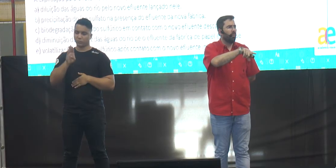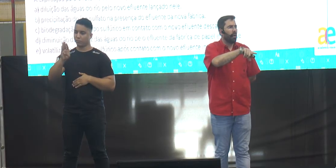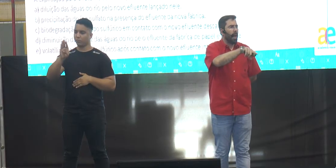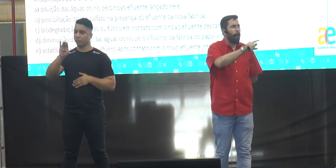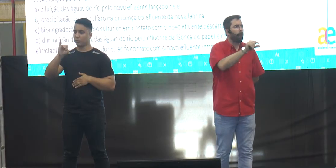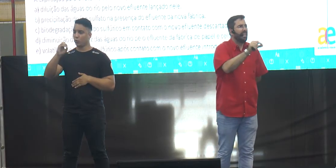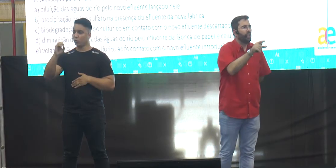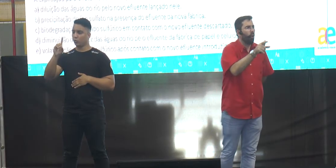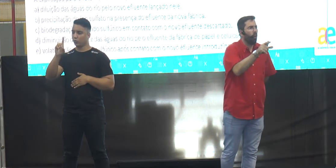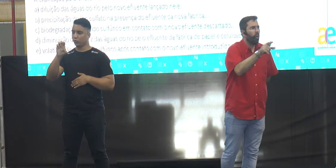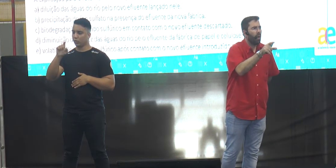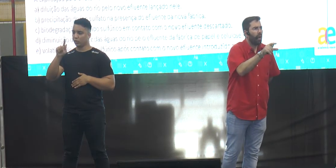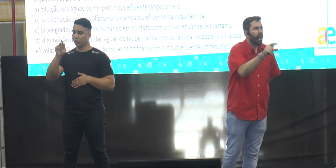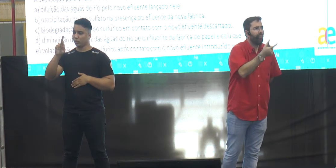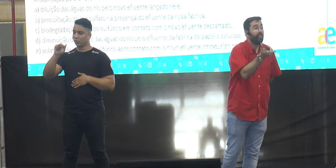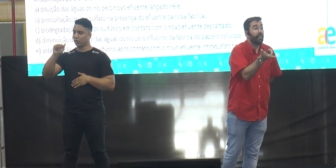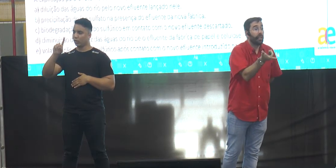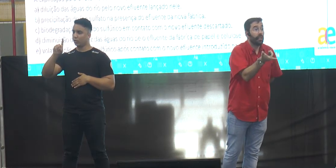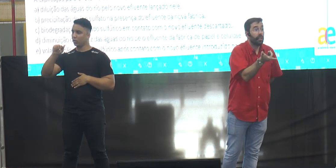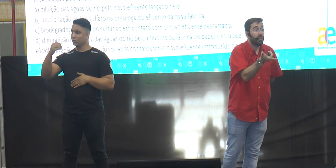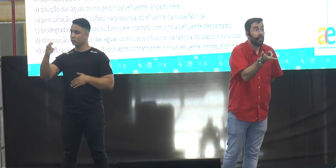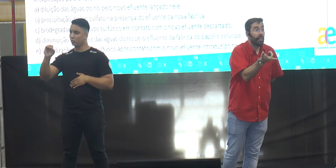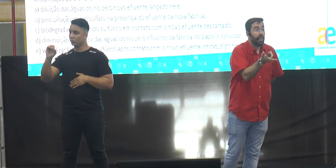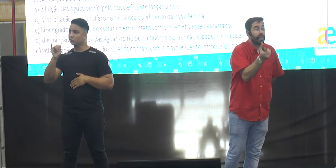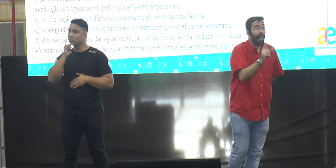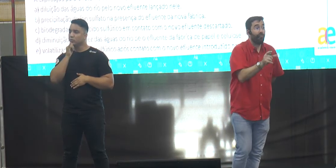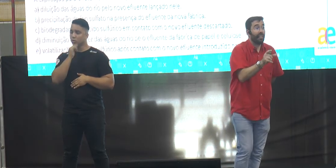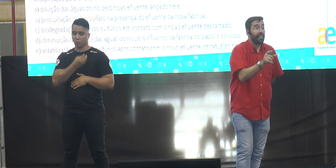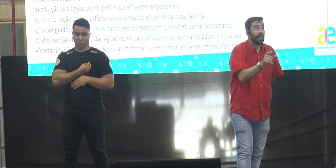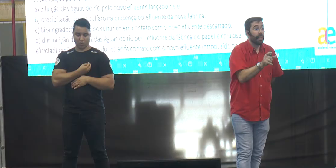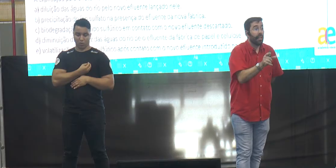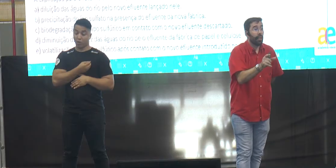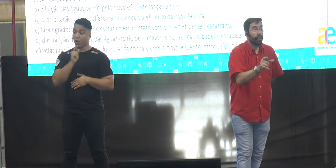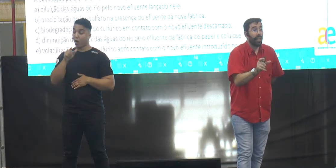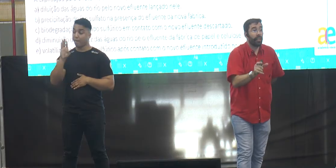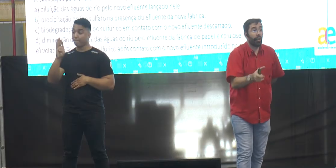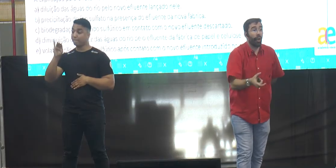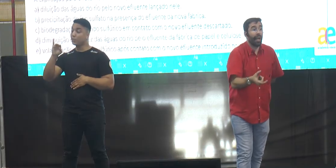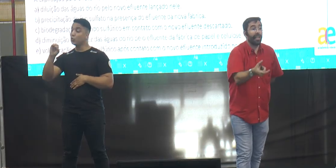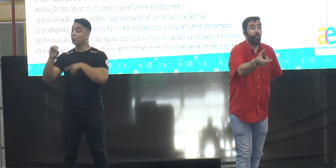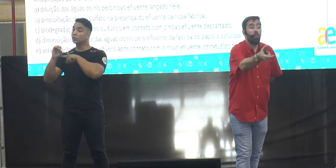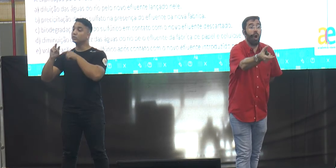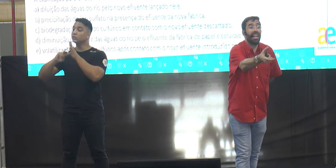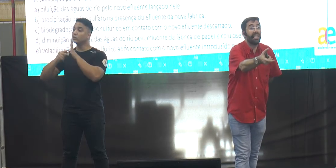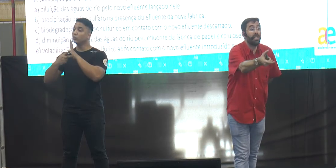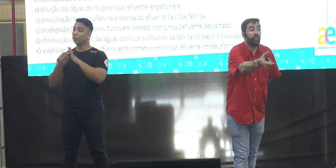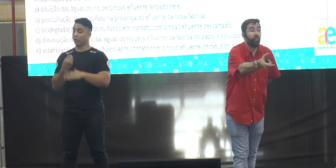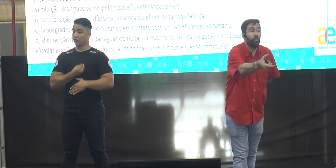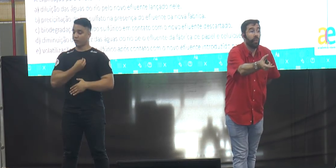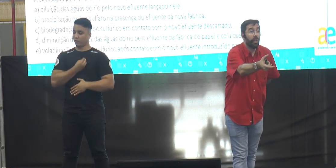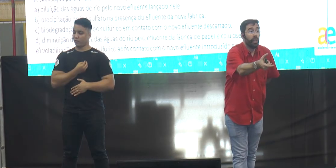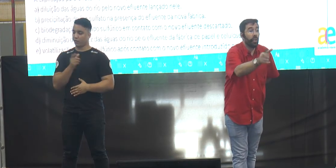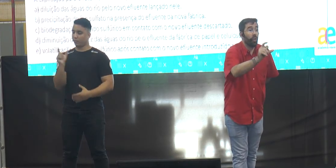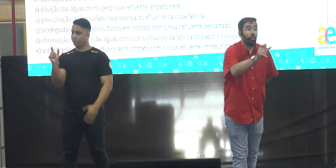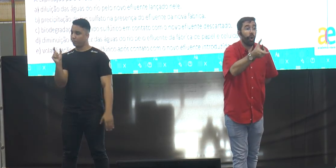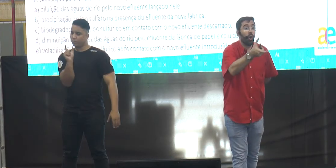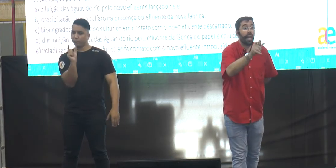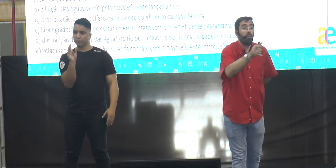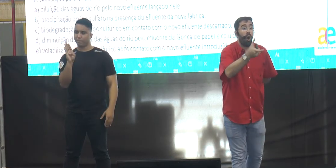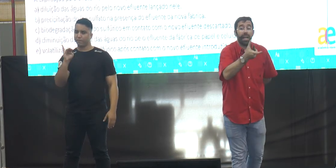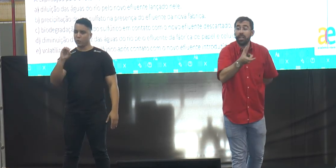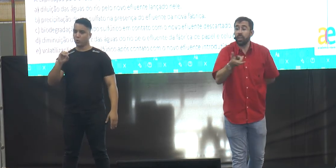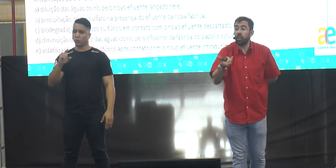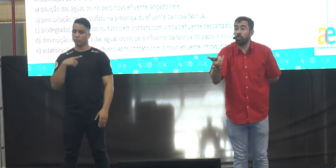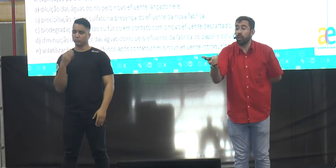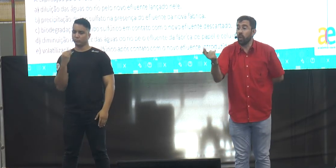Biodegradação. Bio é vida. Se é vida, eu teria que ter colocado algum organismo. E eu não